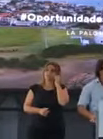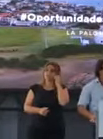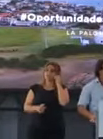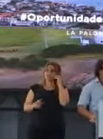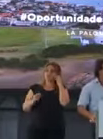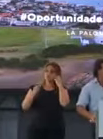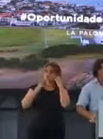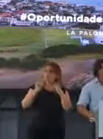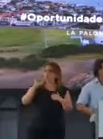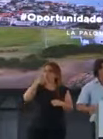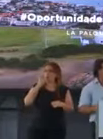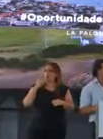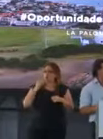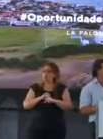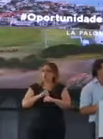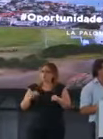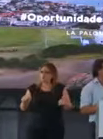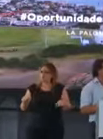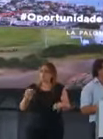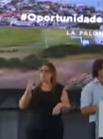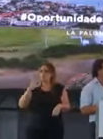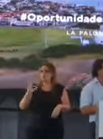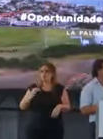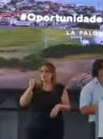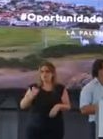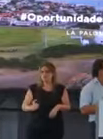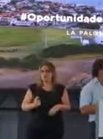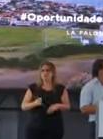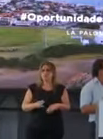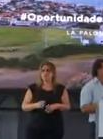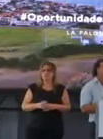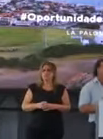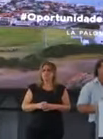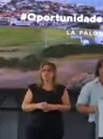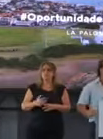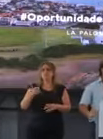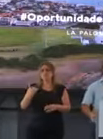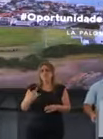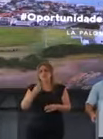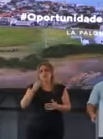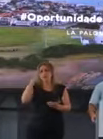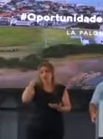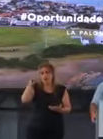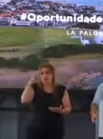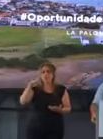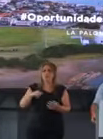Nuestro país tiene potencialidades para esas oportunidades. Las tiene en el agro.